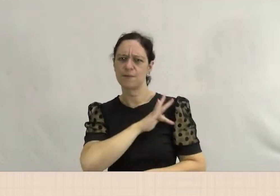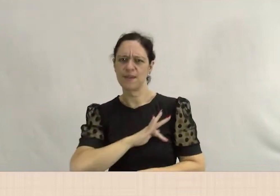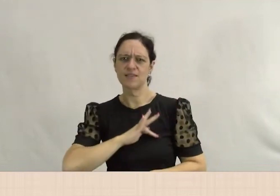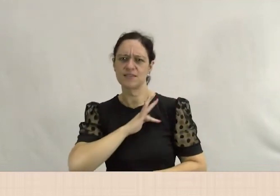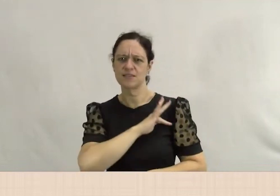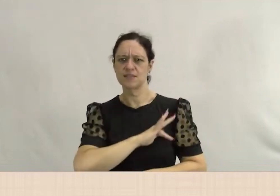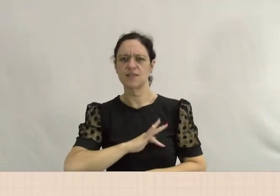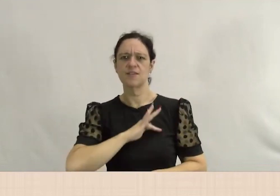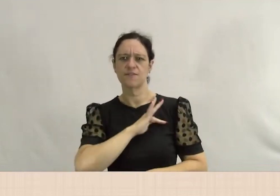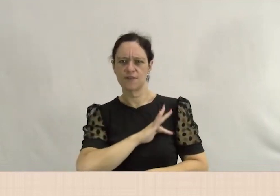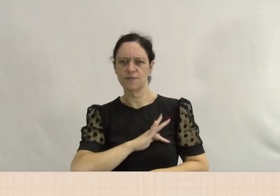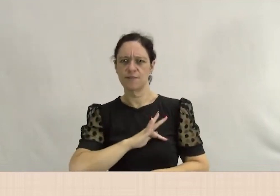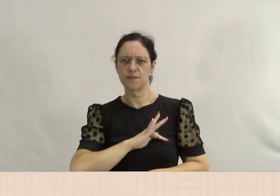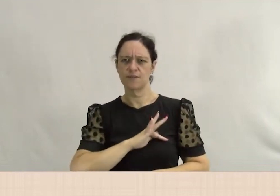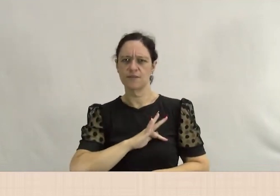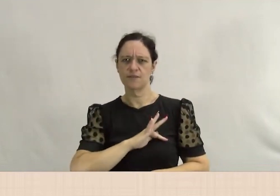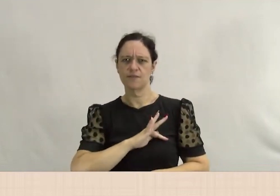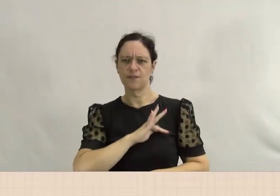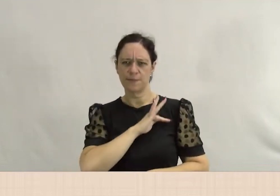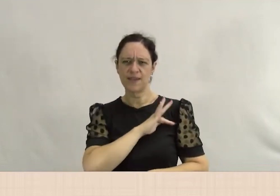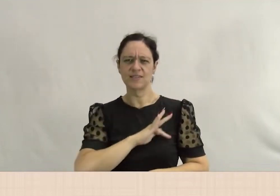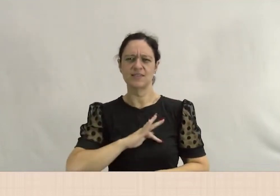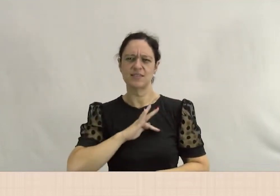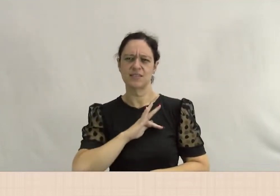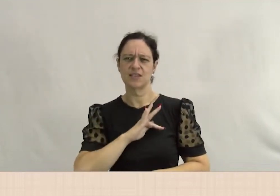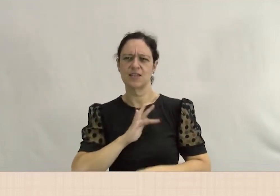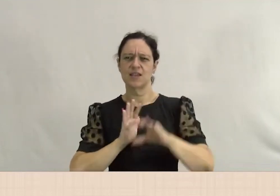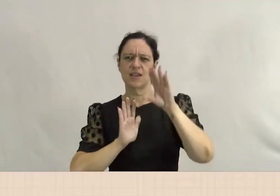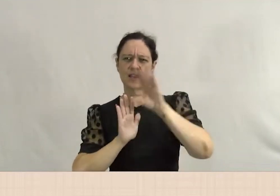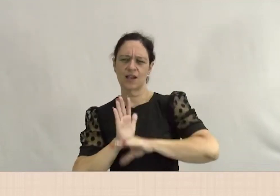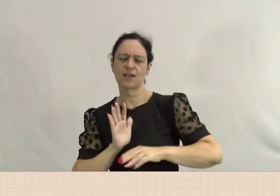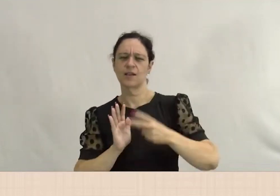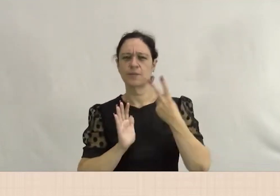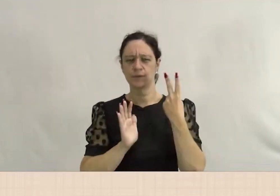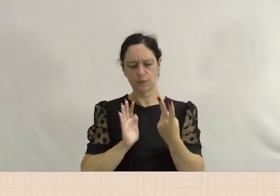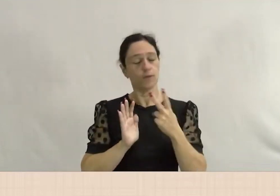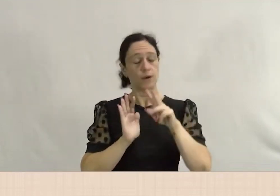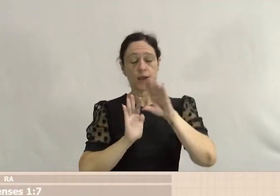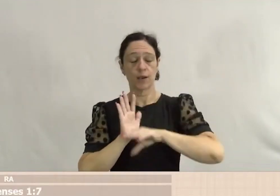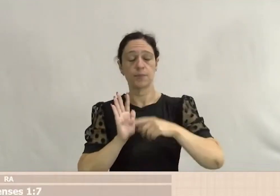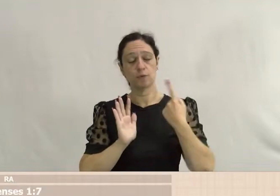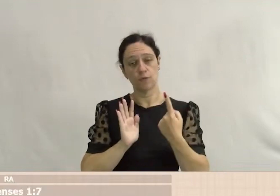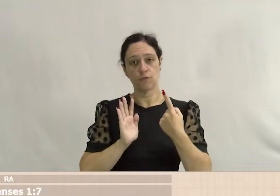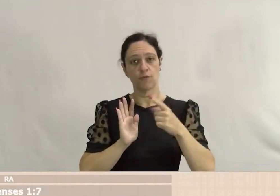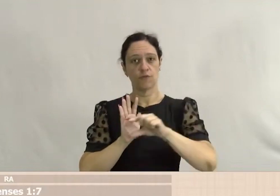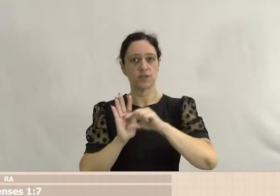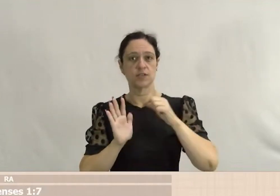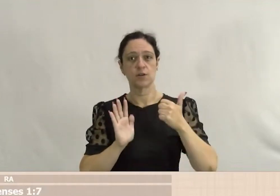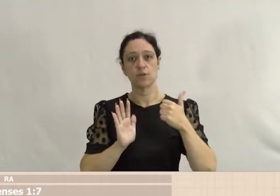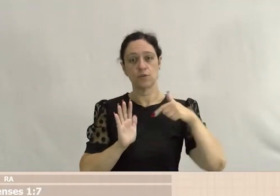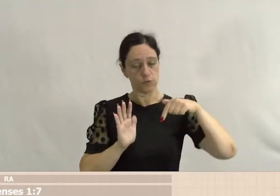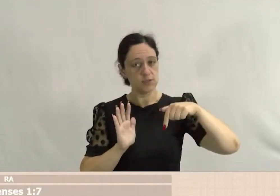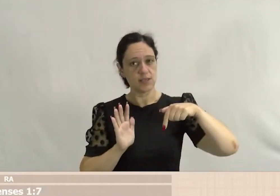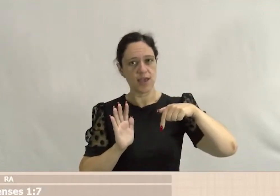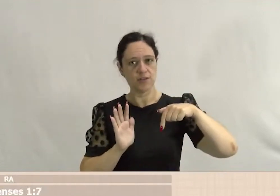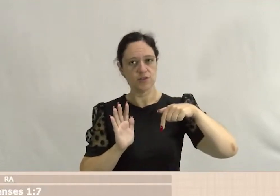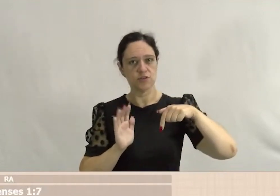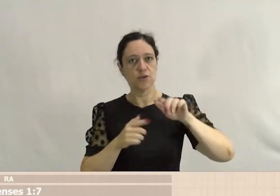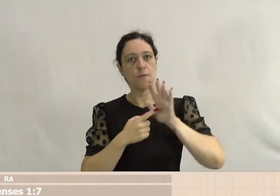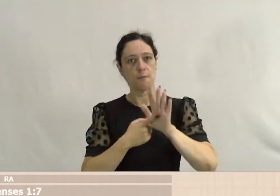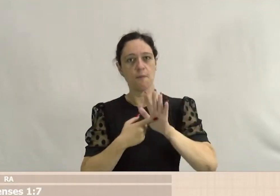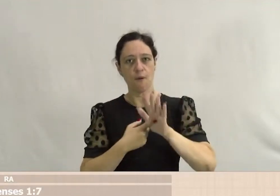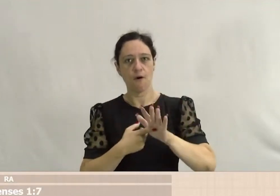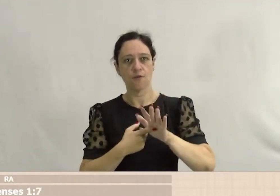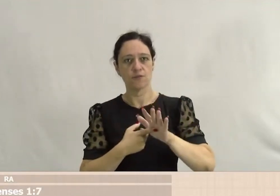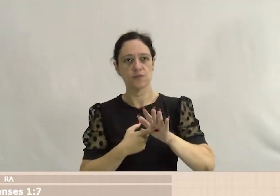toa que o Senhor nos fez primeiro desfrutar do livro de Efésios 1, 7. no qual temos a redenção